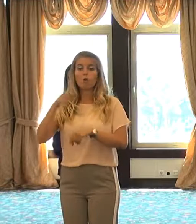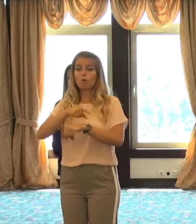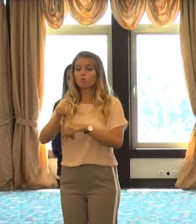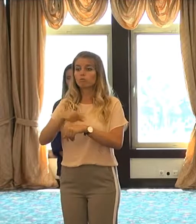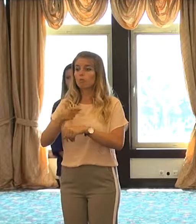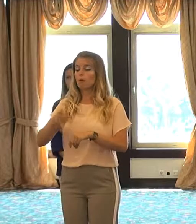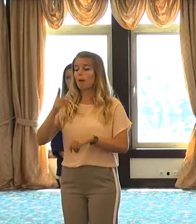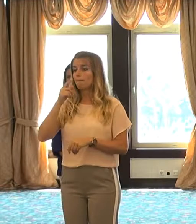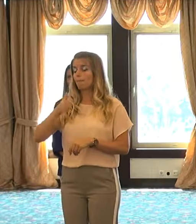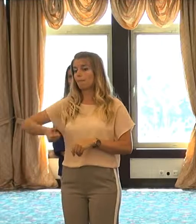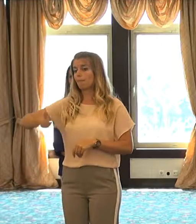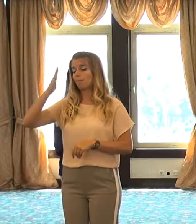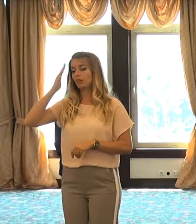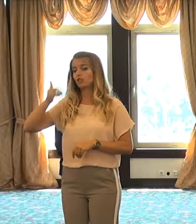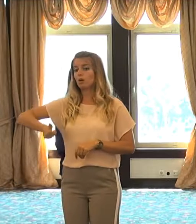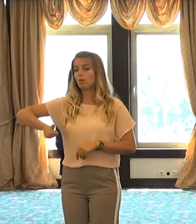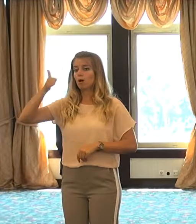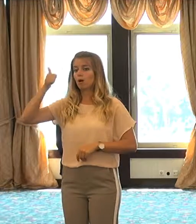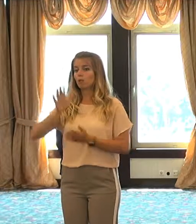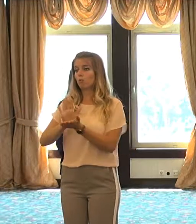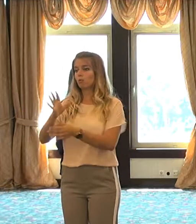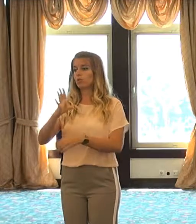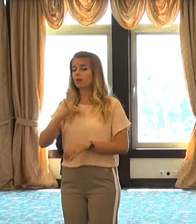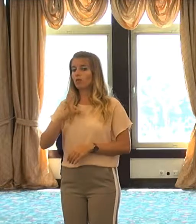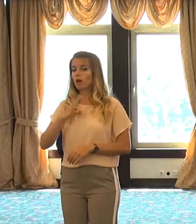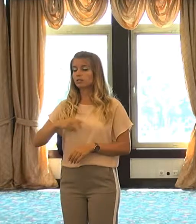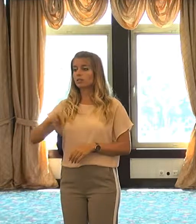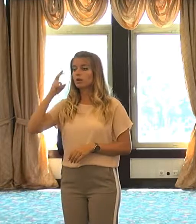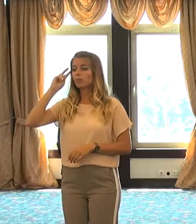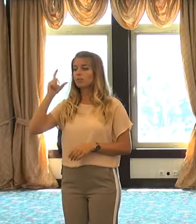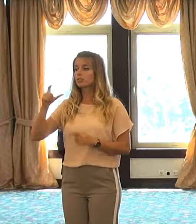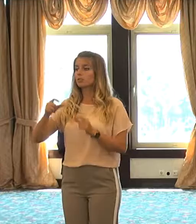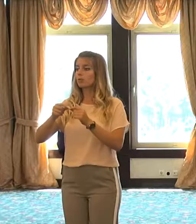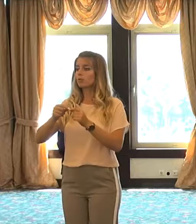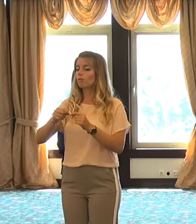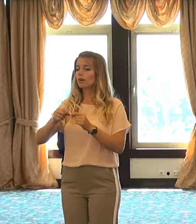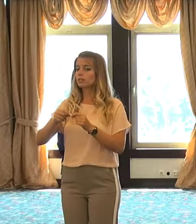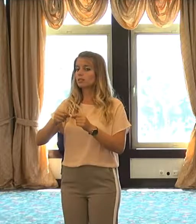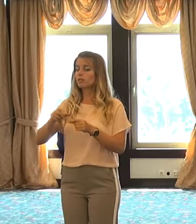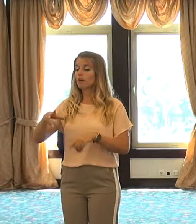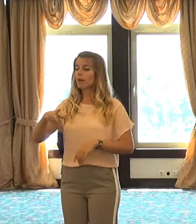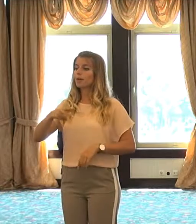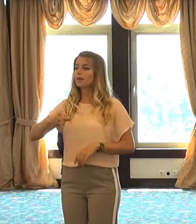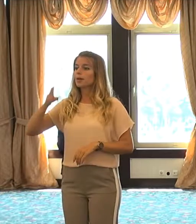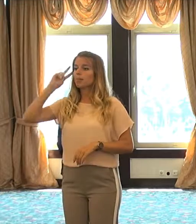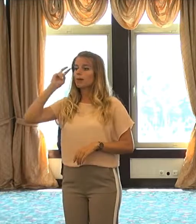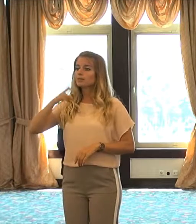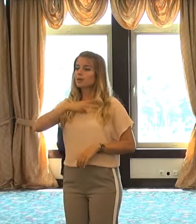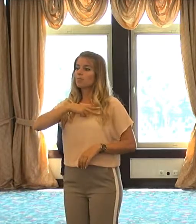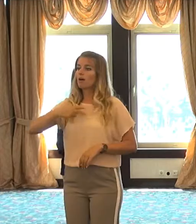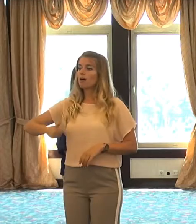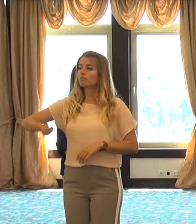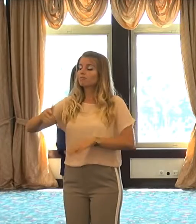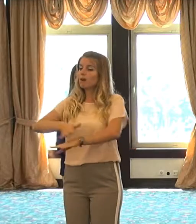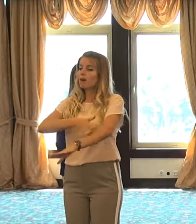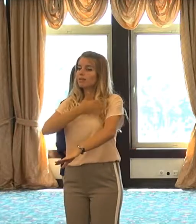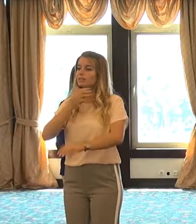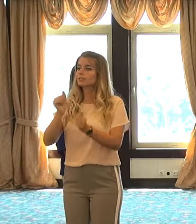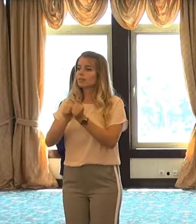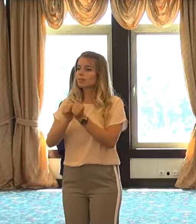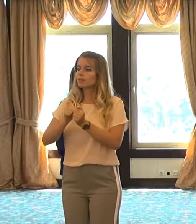Başbakanlık Özürler İdaresi vardı, Manisa Celal Bey Üniversitesi ve Manisa Belediyesi Valiliği ile birlikte